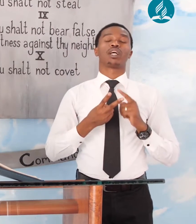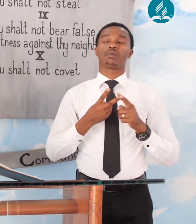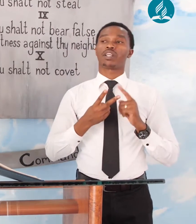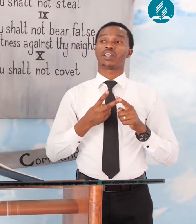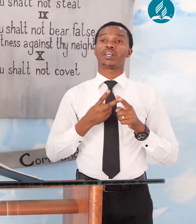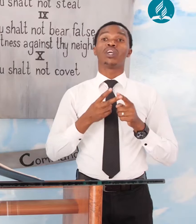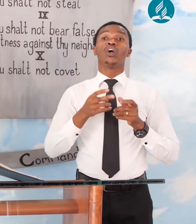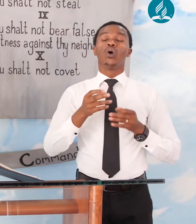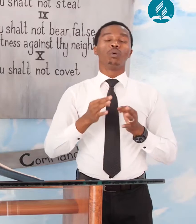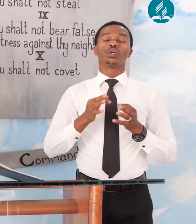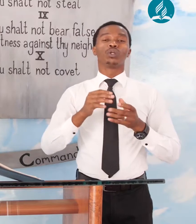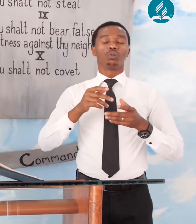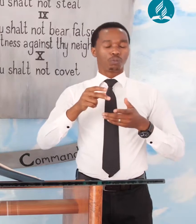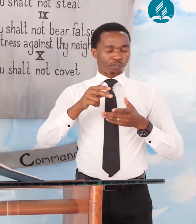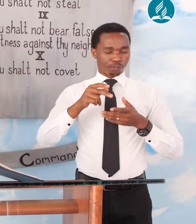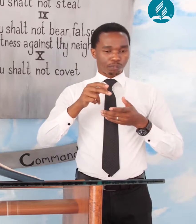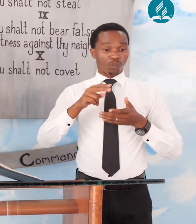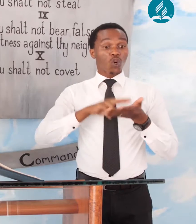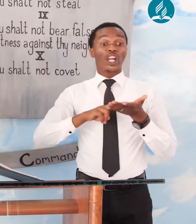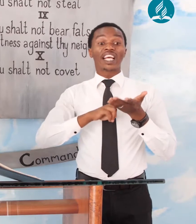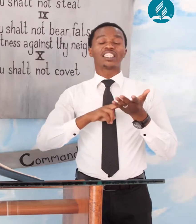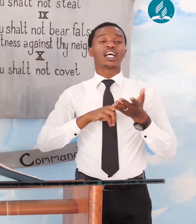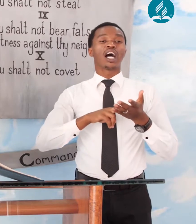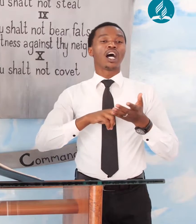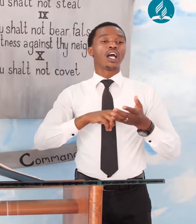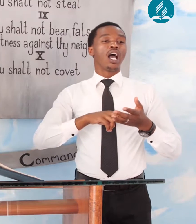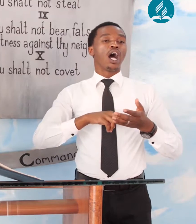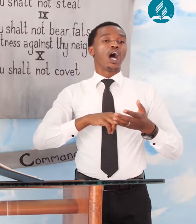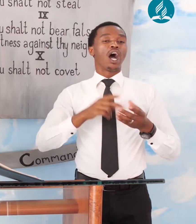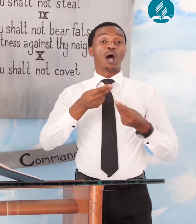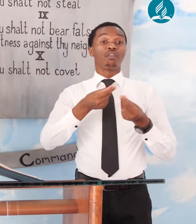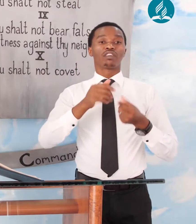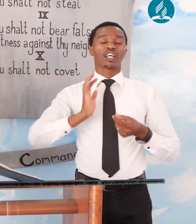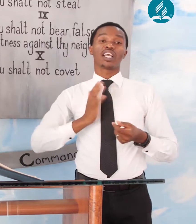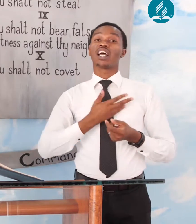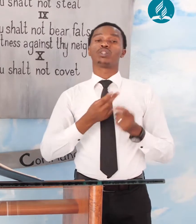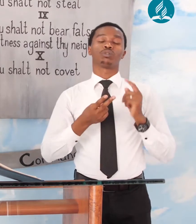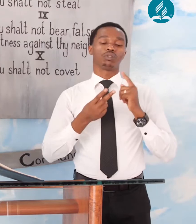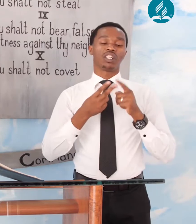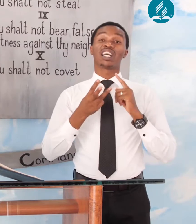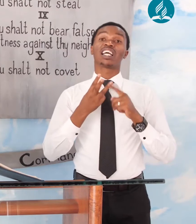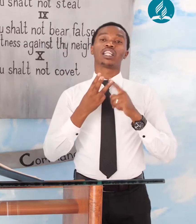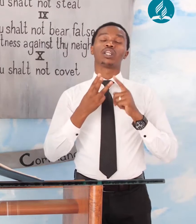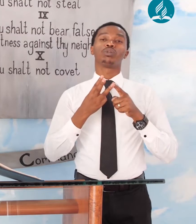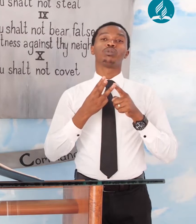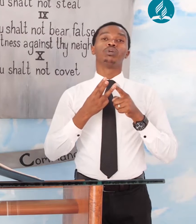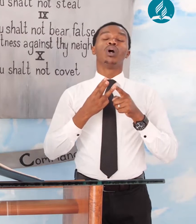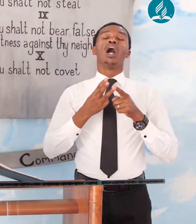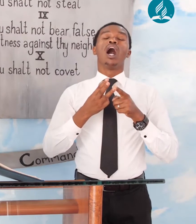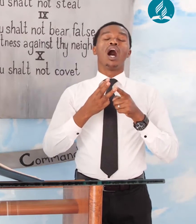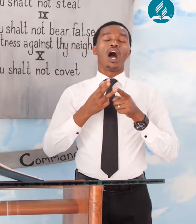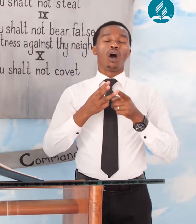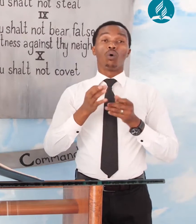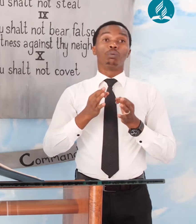uburyo dukoresha umutungo, treasury. Ubusonga bwacu bugaragara nanone uburyo dukoresha impano zacu,